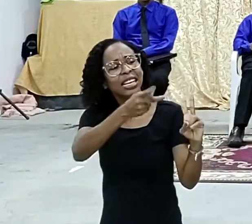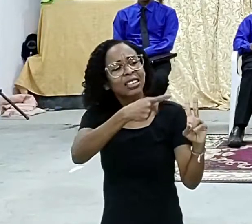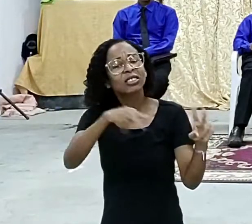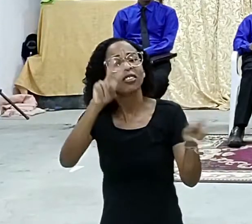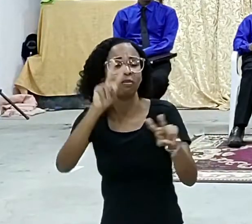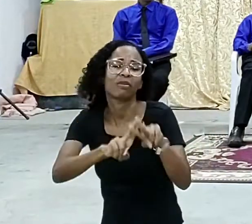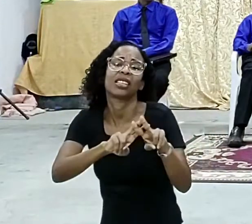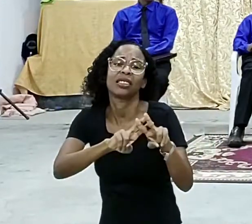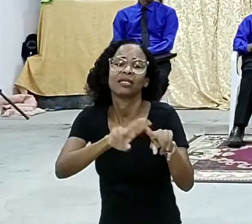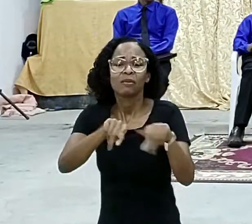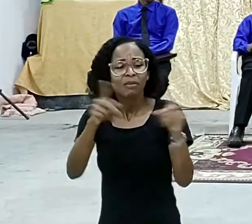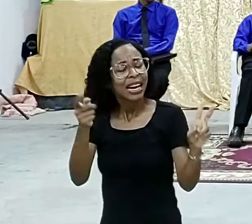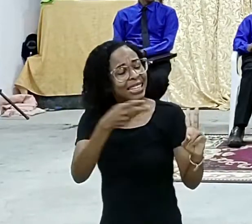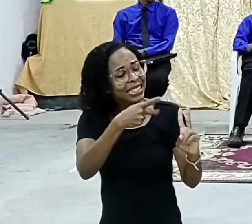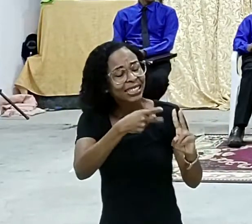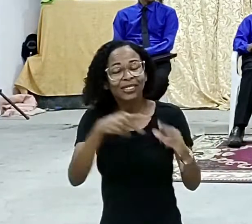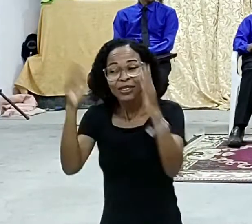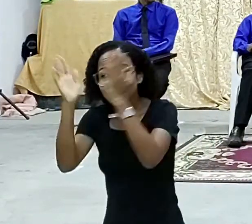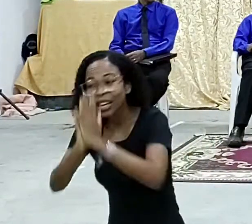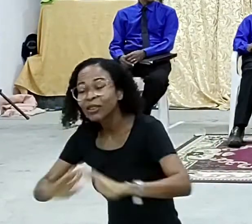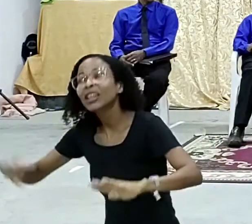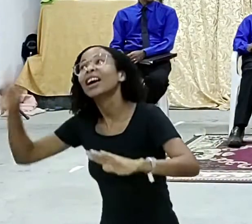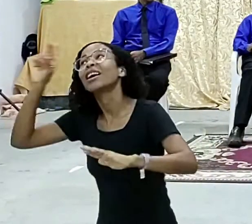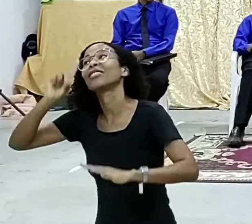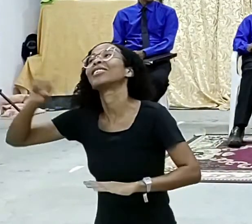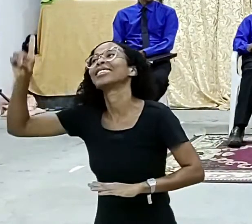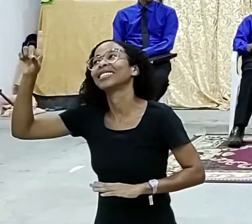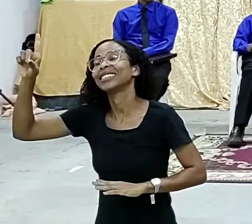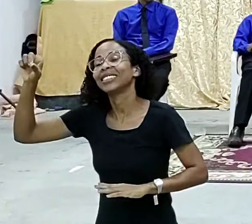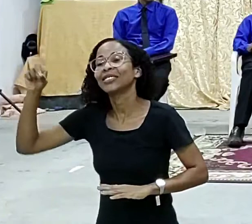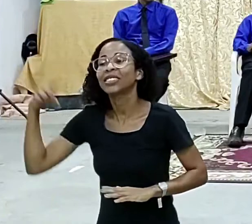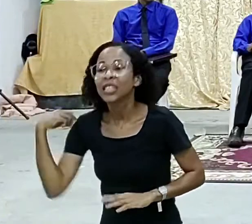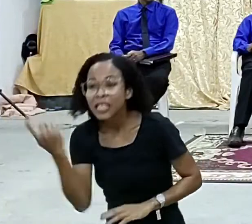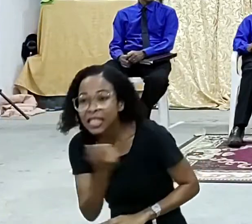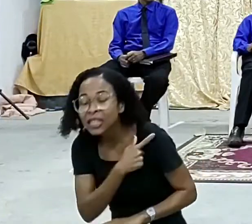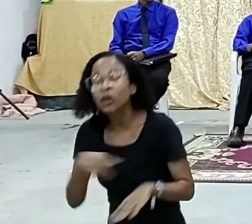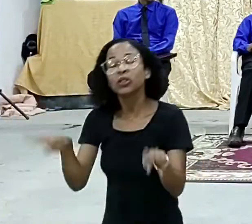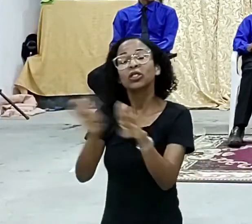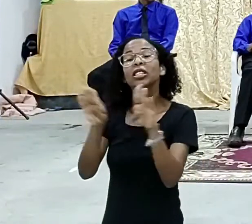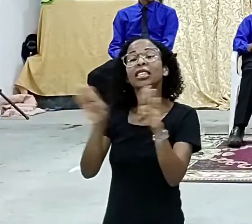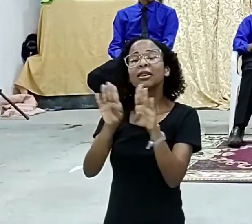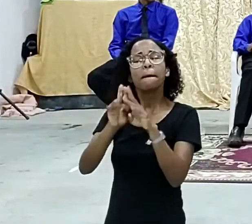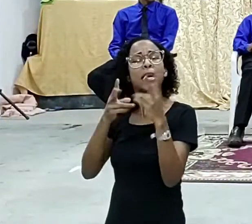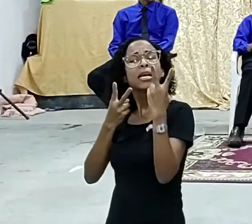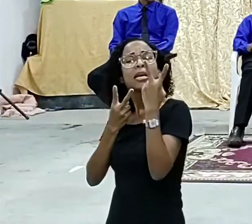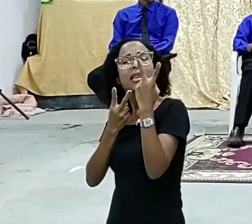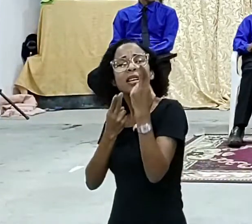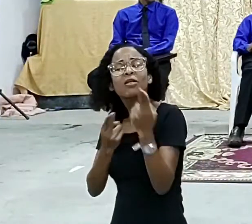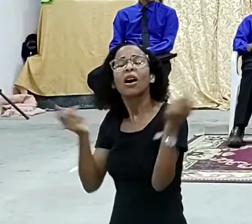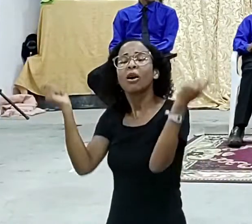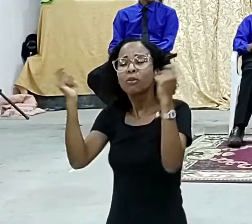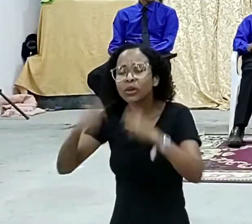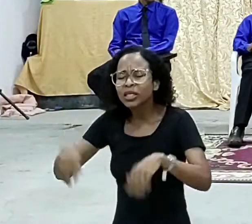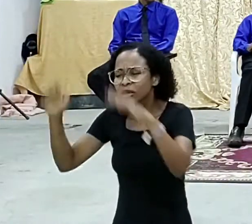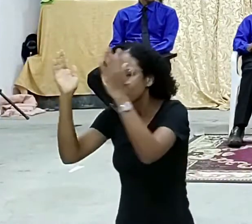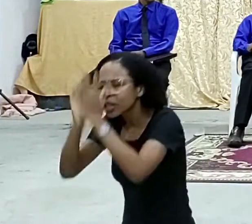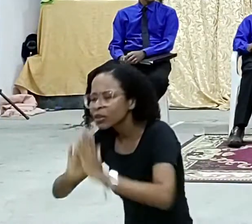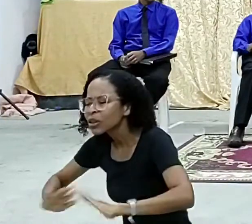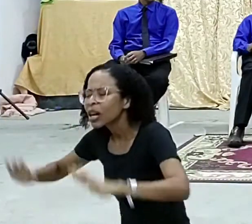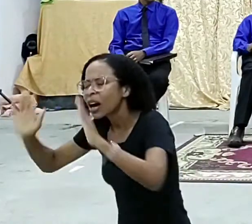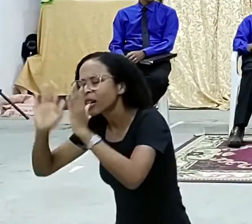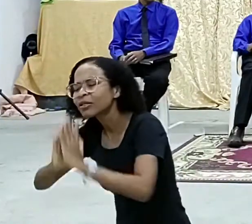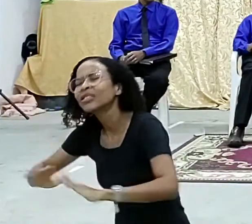eles adoraram ao Senhor. Que nós venhamos a cada dia estar adorando o Rei